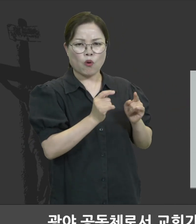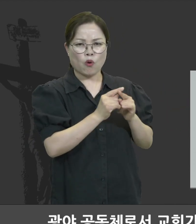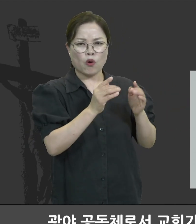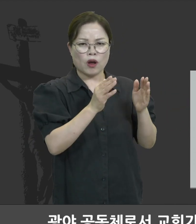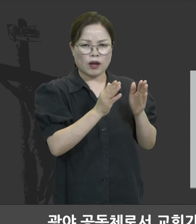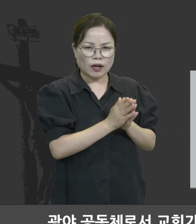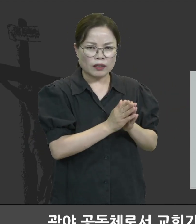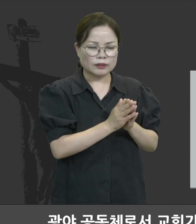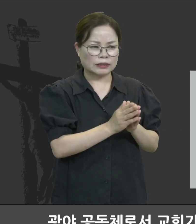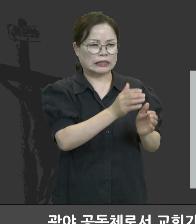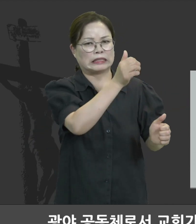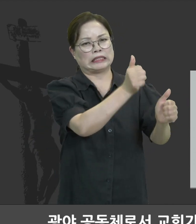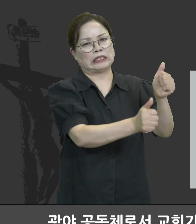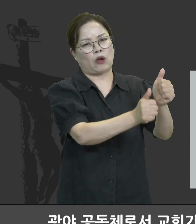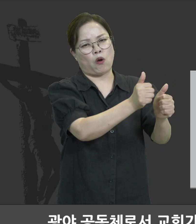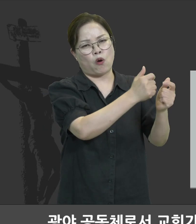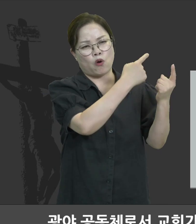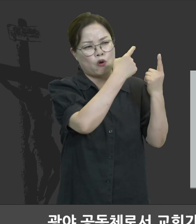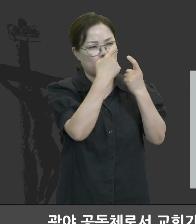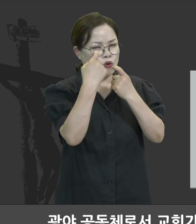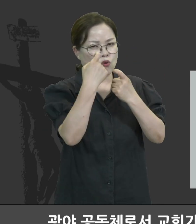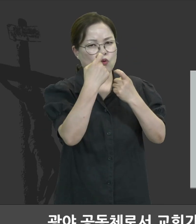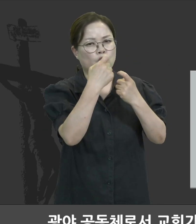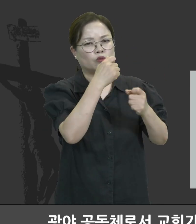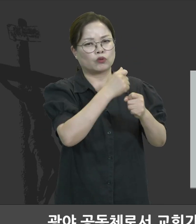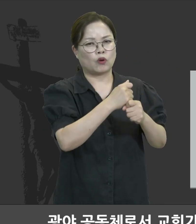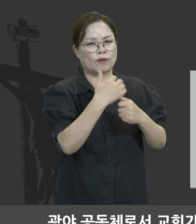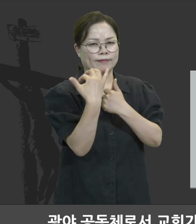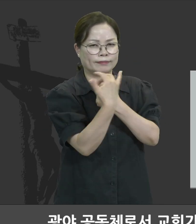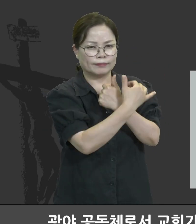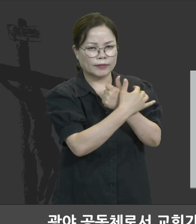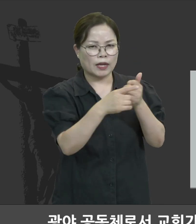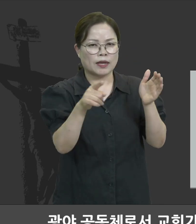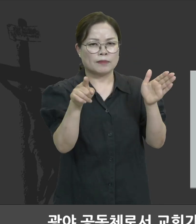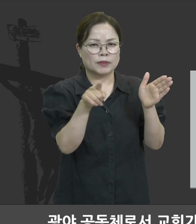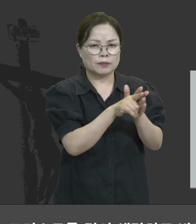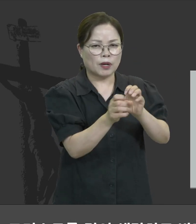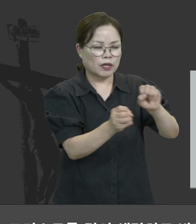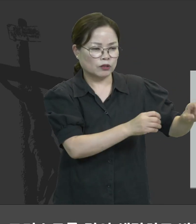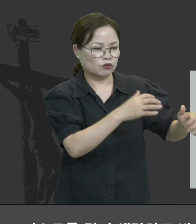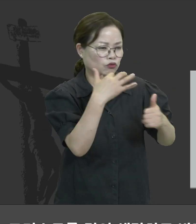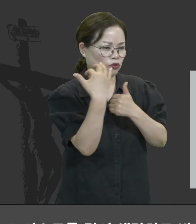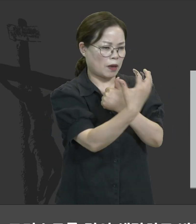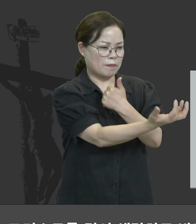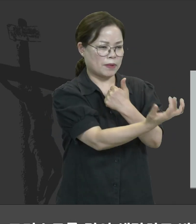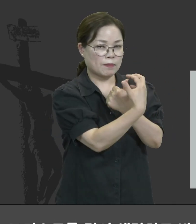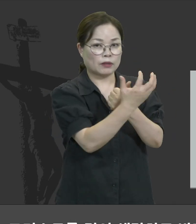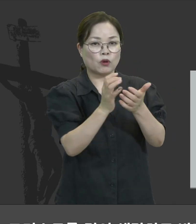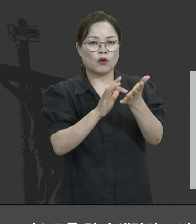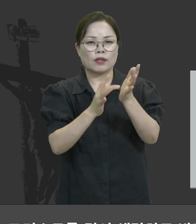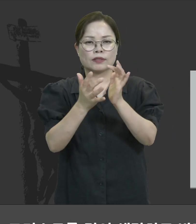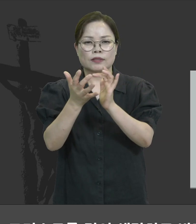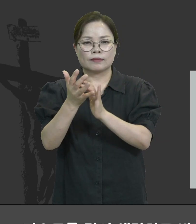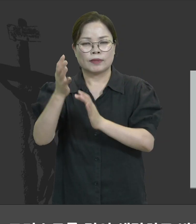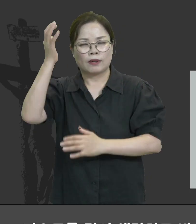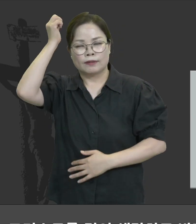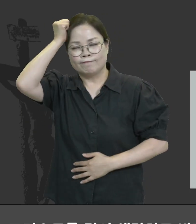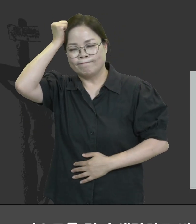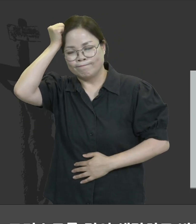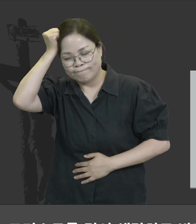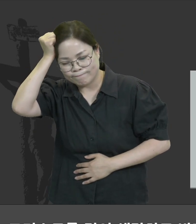시험도, 믿음을 버리라는 유혹과 핍박도 예수 그리스도를 깊이 생각하고 바라볼